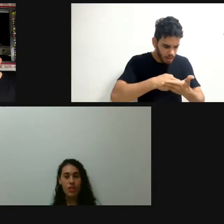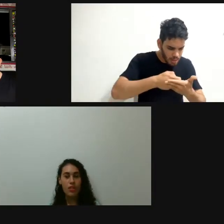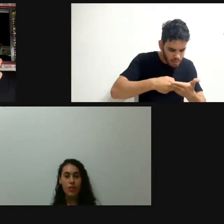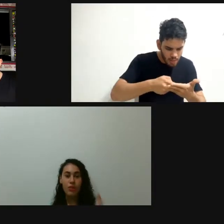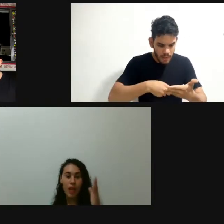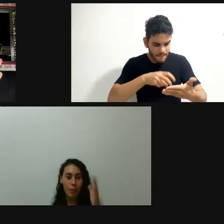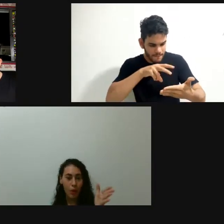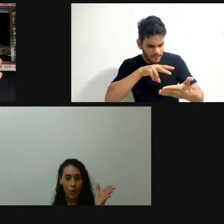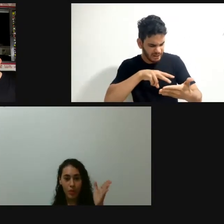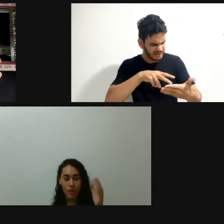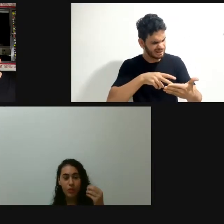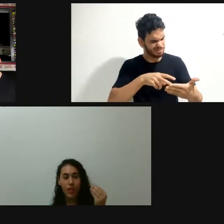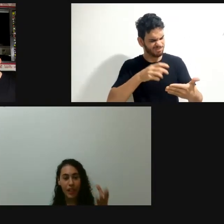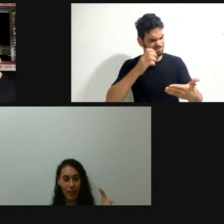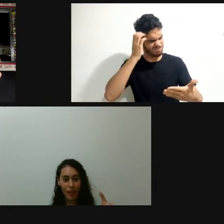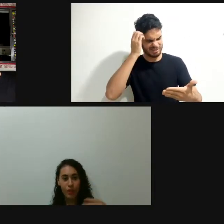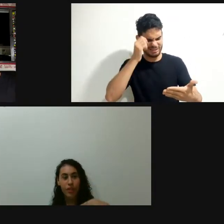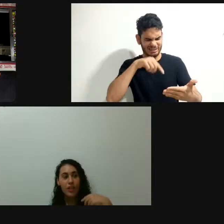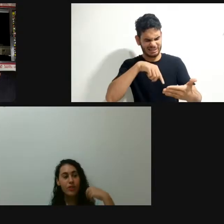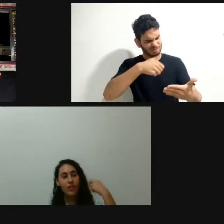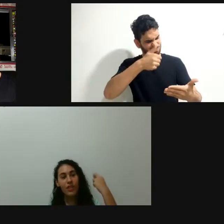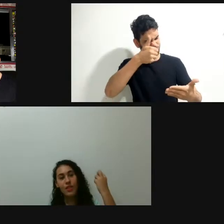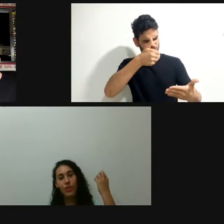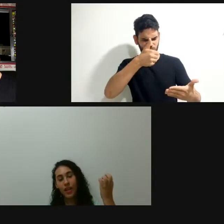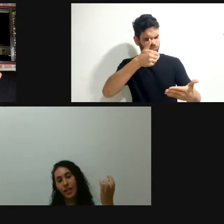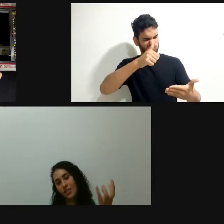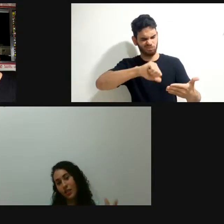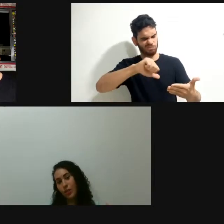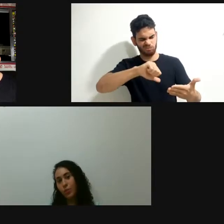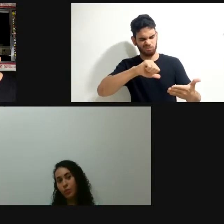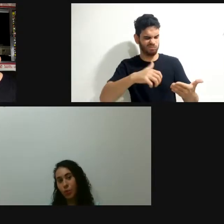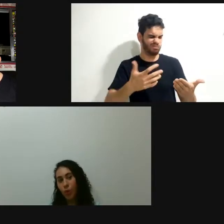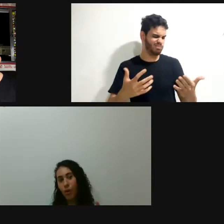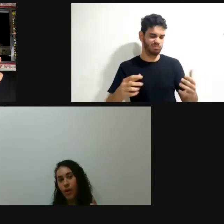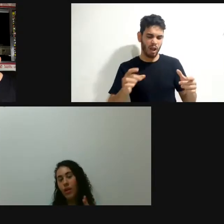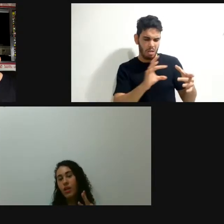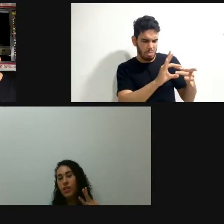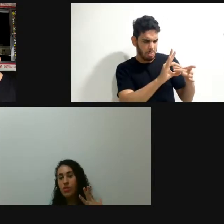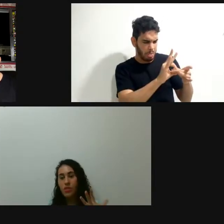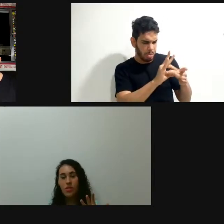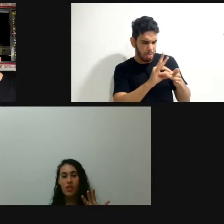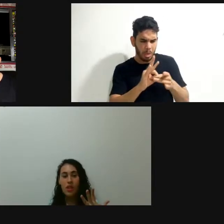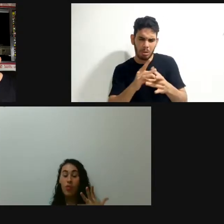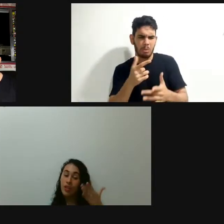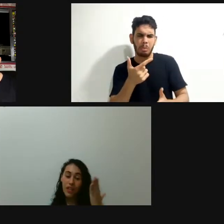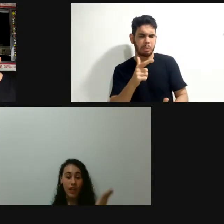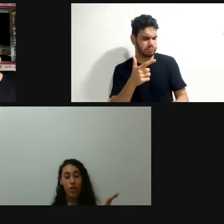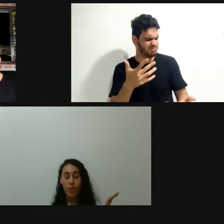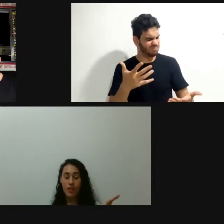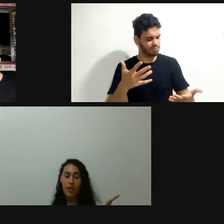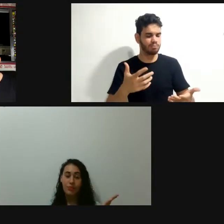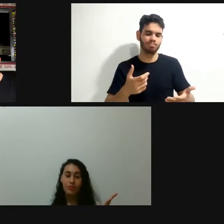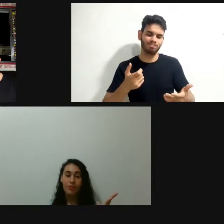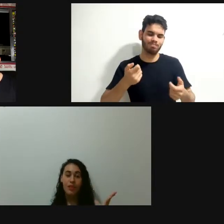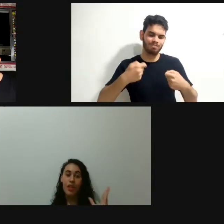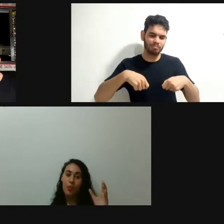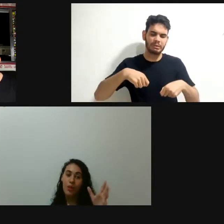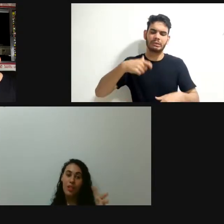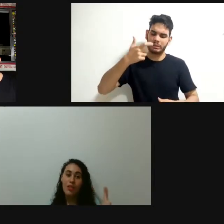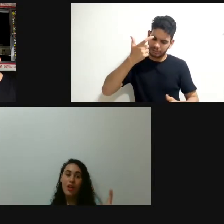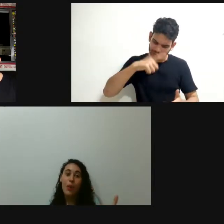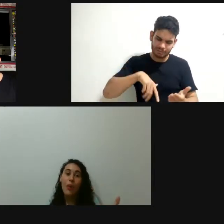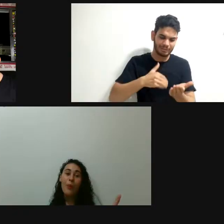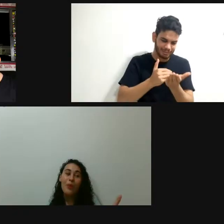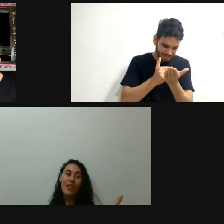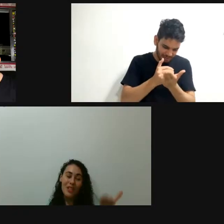vi, gente, isso não tá bom, isso não tá legal, não tá fazendo uma relação boa, e eu disse, eu vou ter que recomeçar. Por